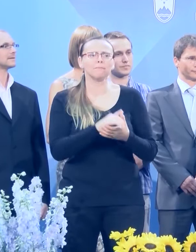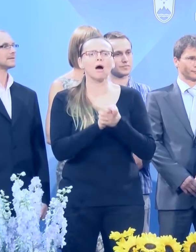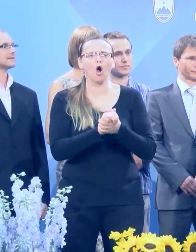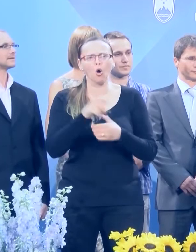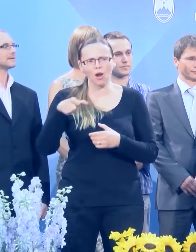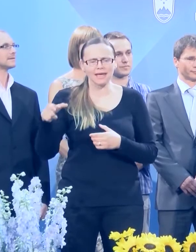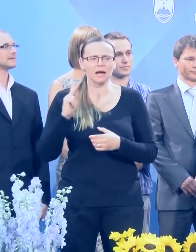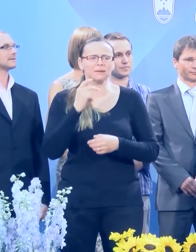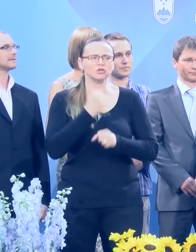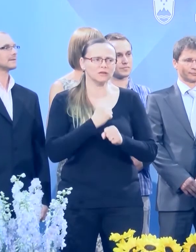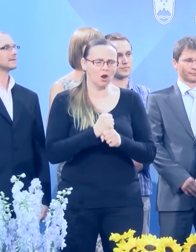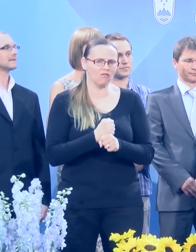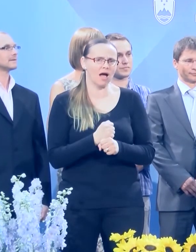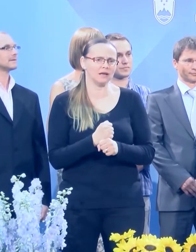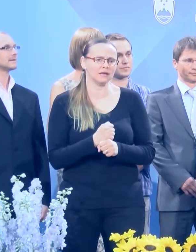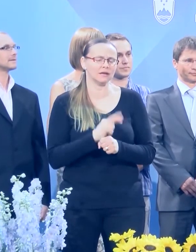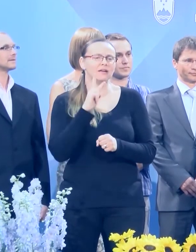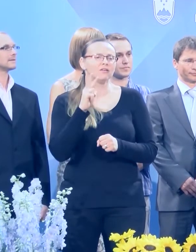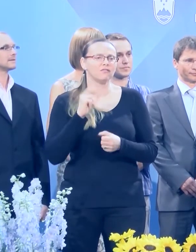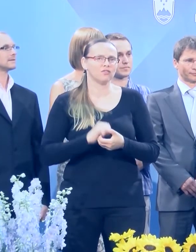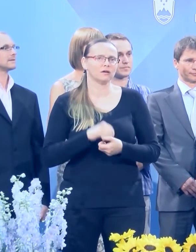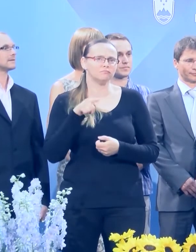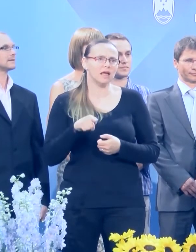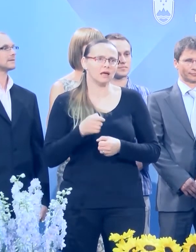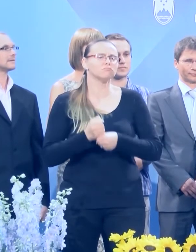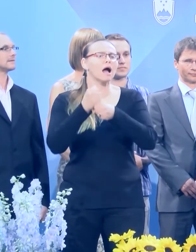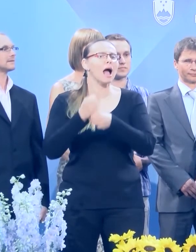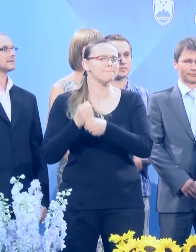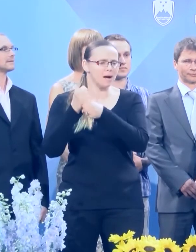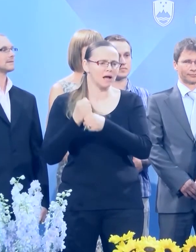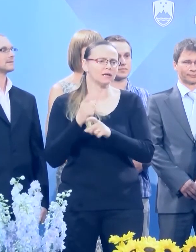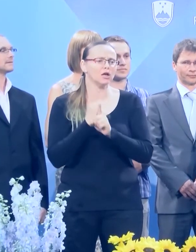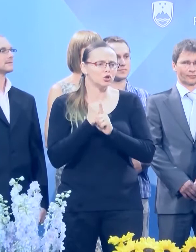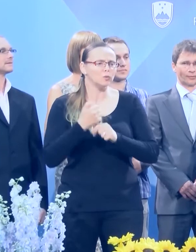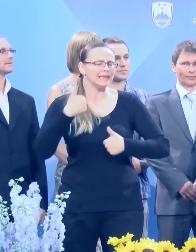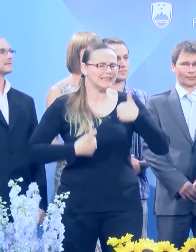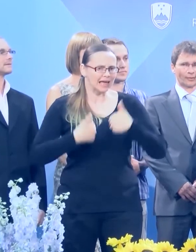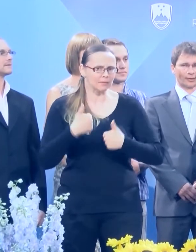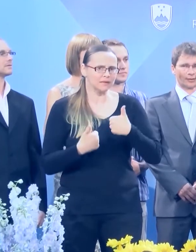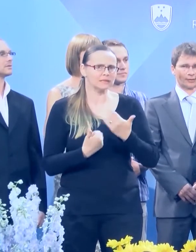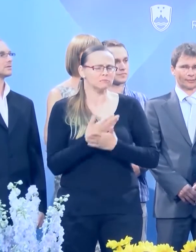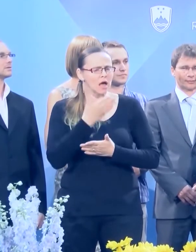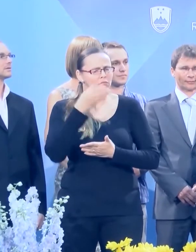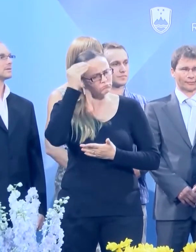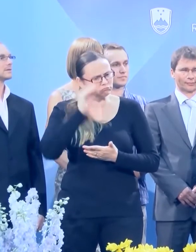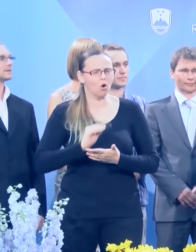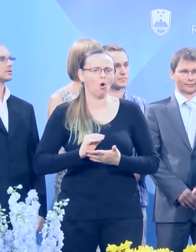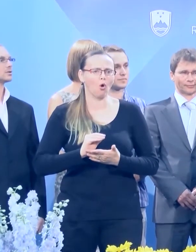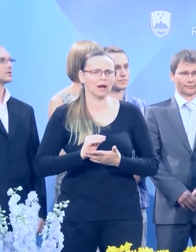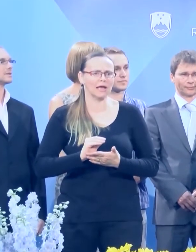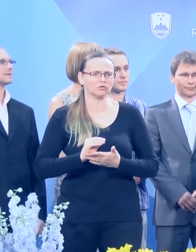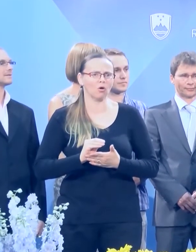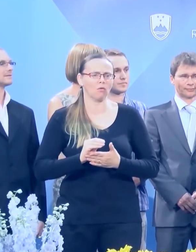so delovali v tej kampanji, torej tudi tekmecem za korektno